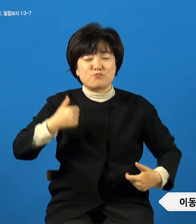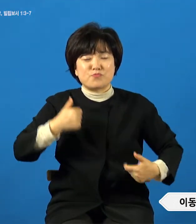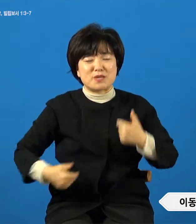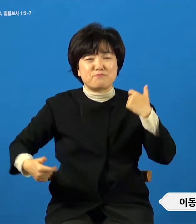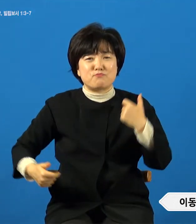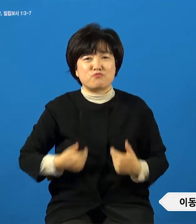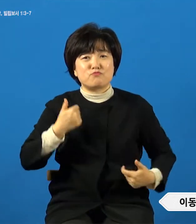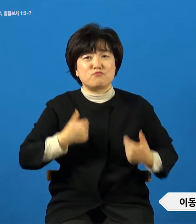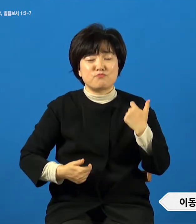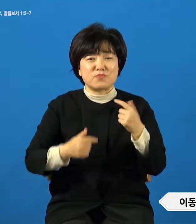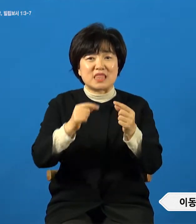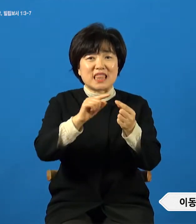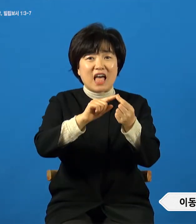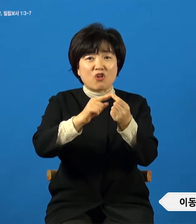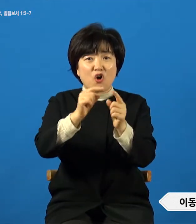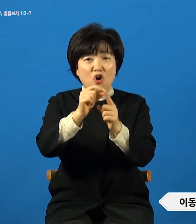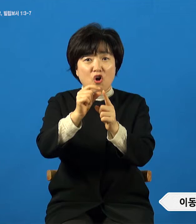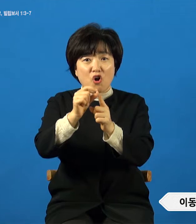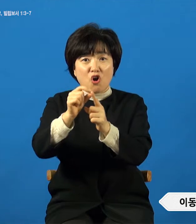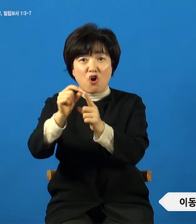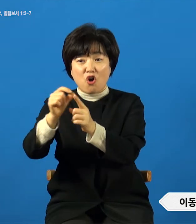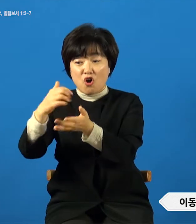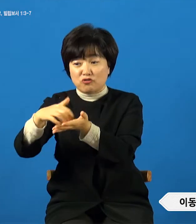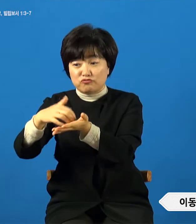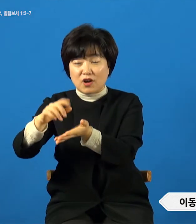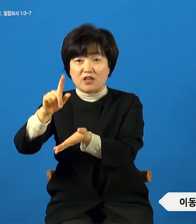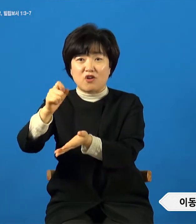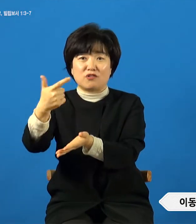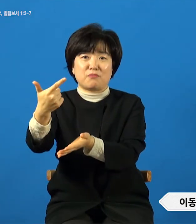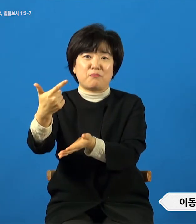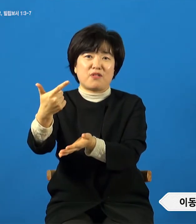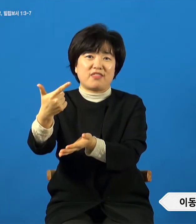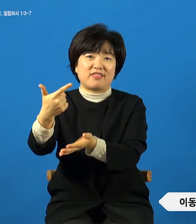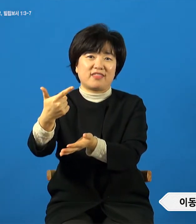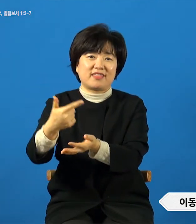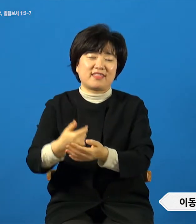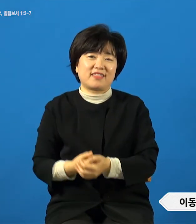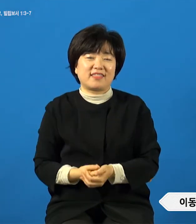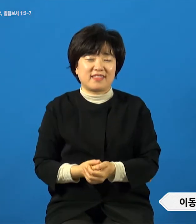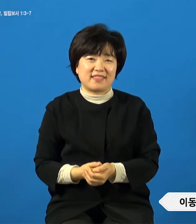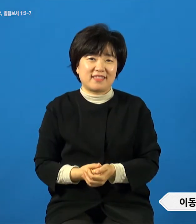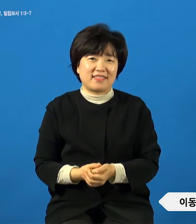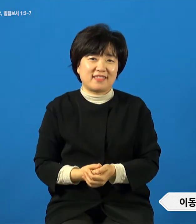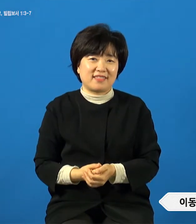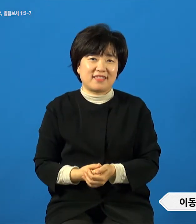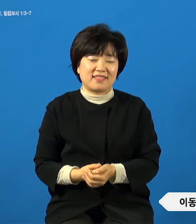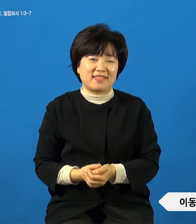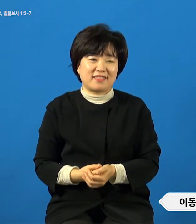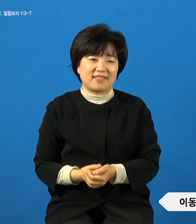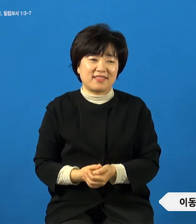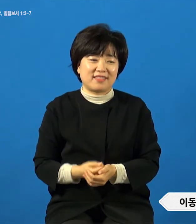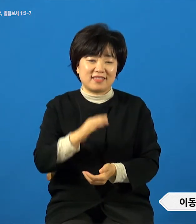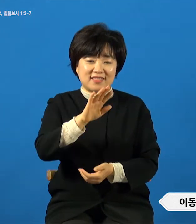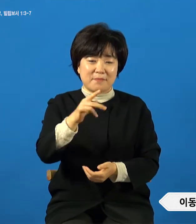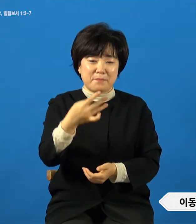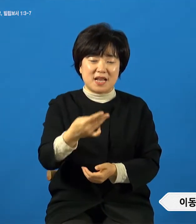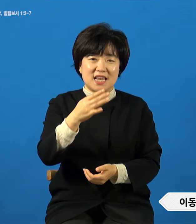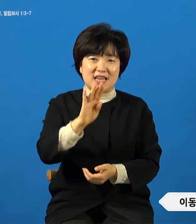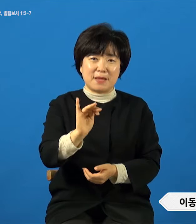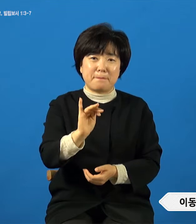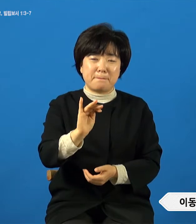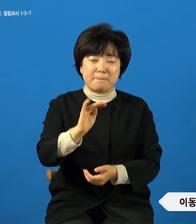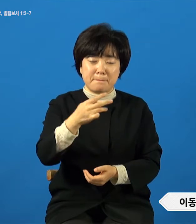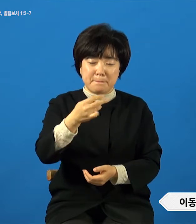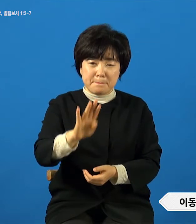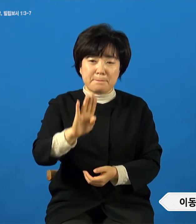혹은 명사형으로 무려 16번이나 등장해요. 그래서 우리가 빌립보서를 가리켜서 별명을